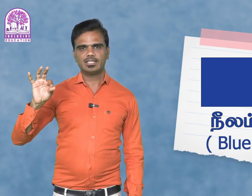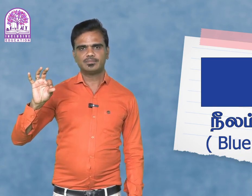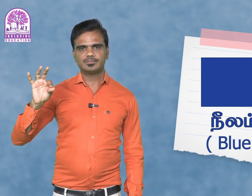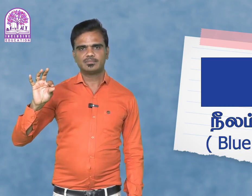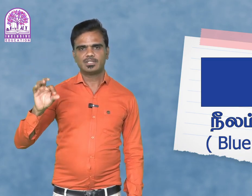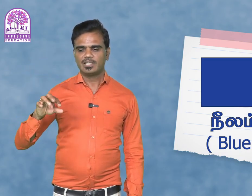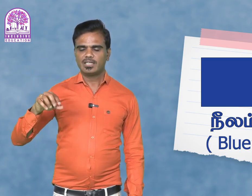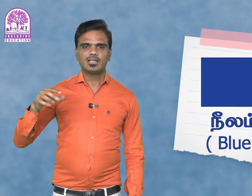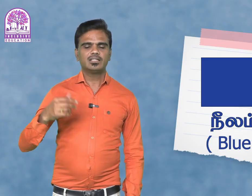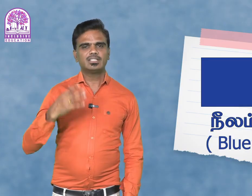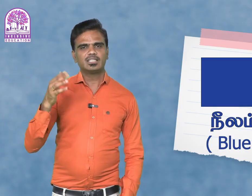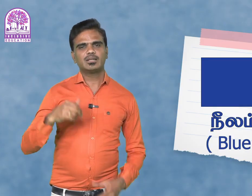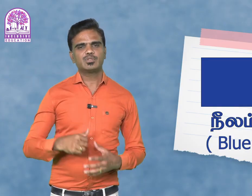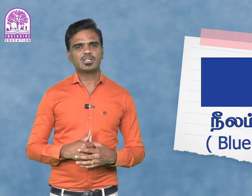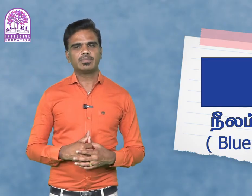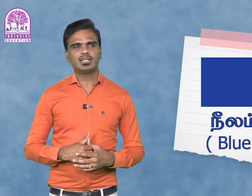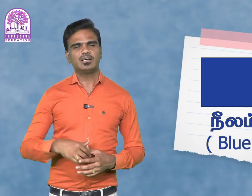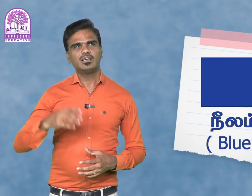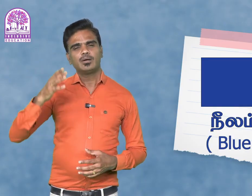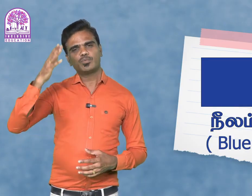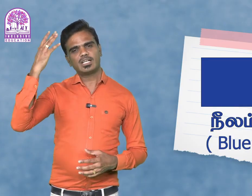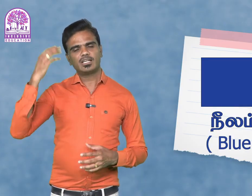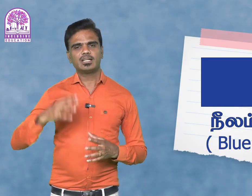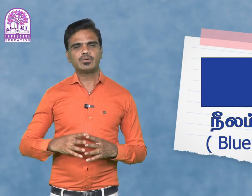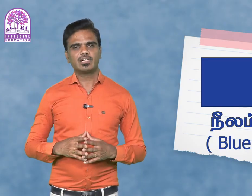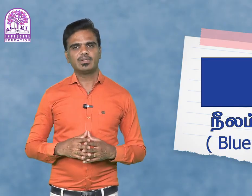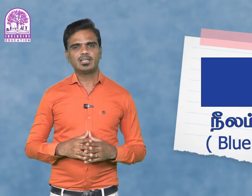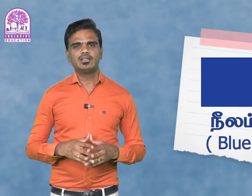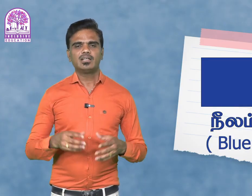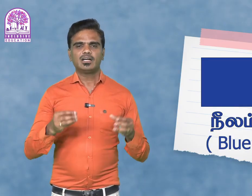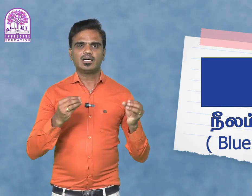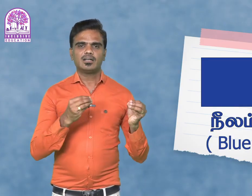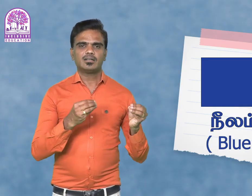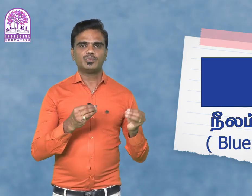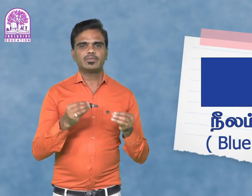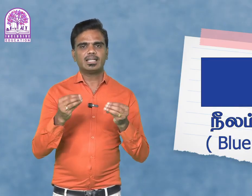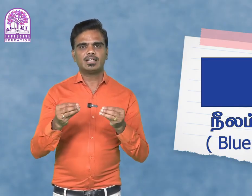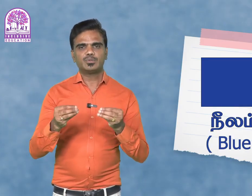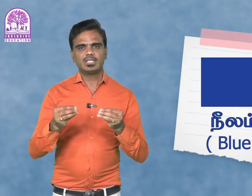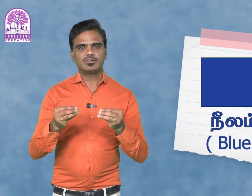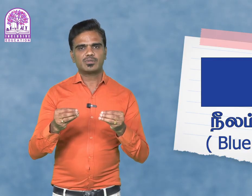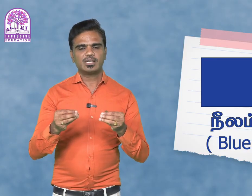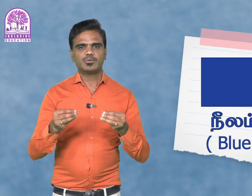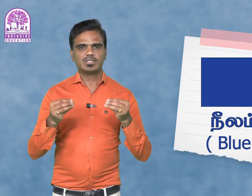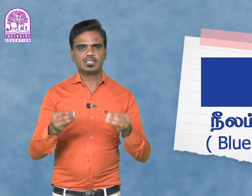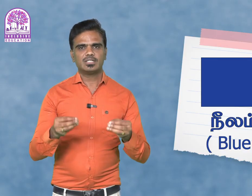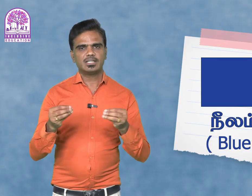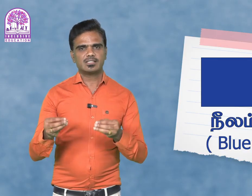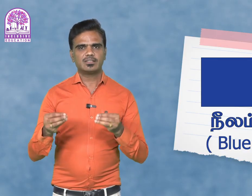நீளம். அதாவது எதுக்காக அப்படி சொல்கிறாங்க அப்படின்னா, முன்னாடியெல்லாம் என்ன பண்ணுவாங்க அப்படின்னா, ஒரு வெள்ளை கலர் துணி இருக்குன்னு வச்சுக்கோங்களேன், ஒரு ஷர்ட்டு, ட்ரெஸ்ஸு,